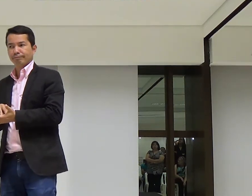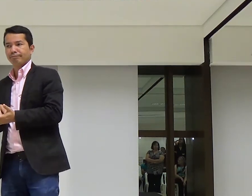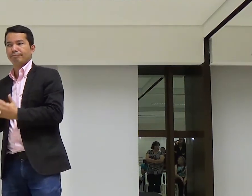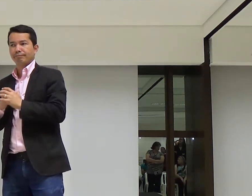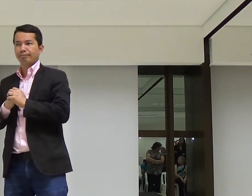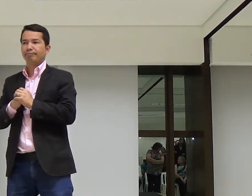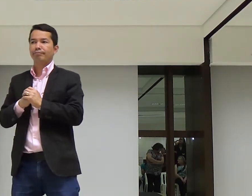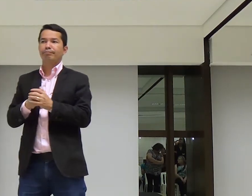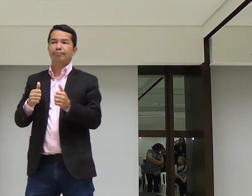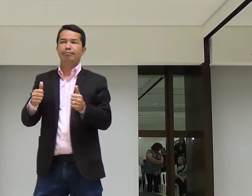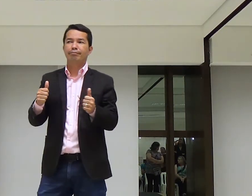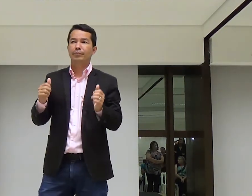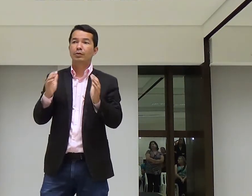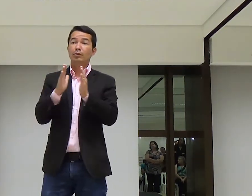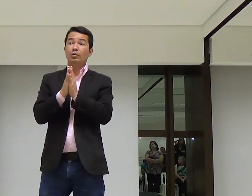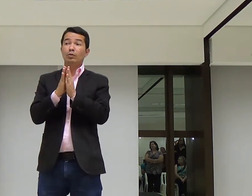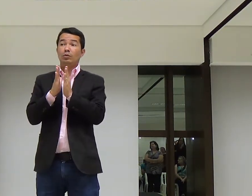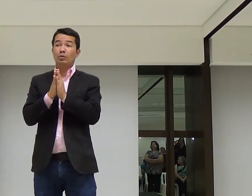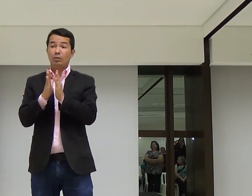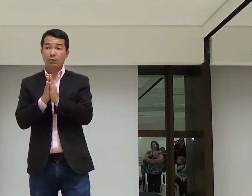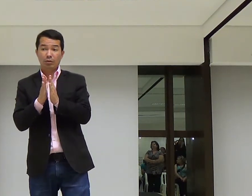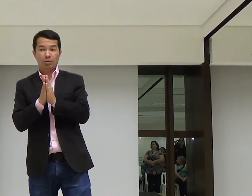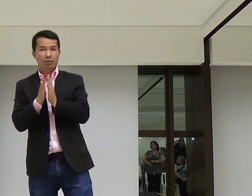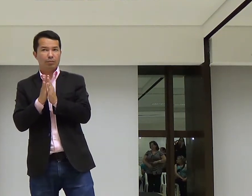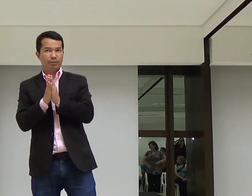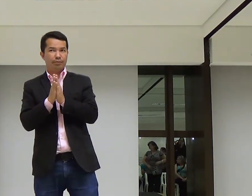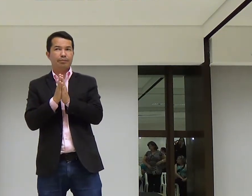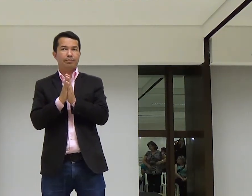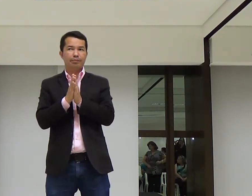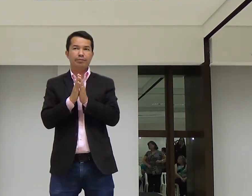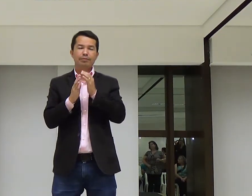Amém. Amém. Eu gostaria de orar.